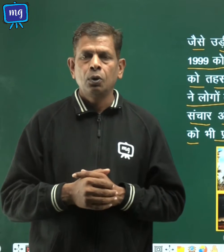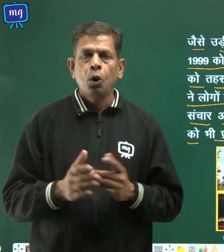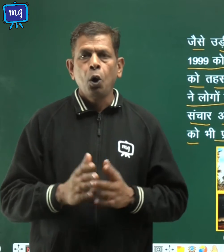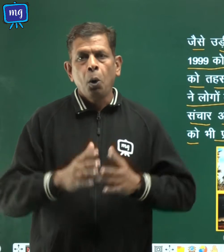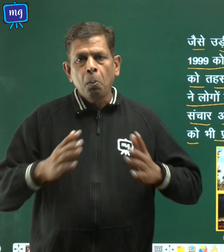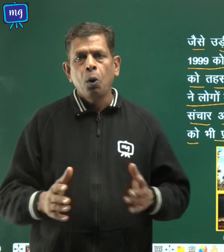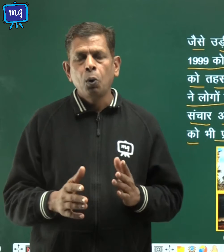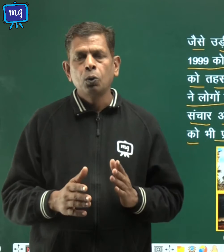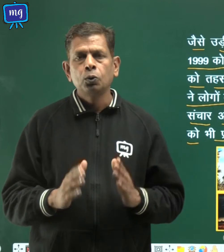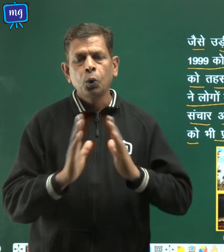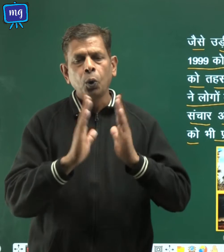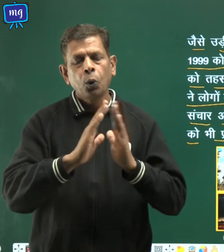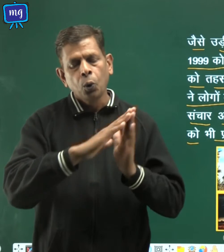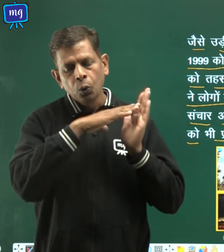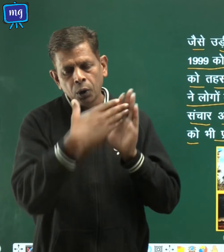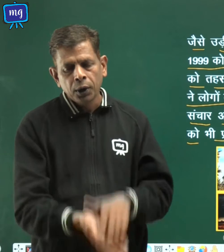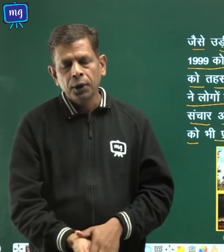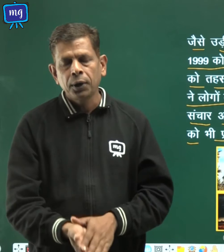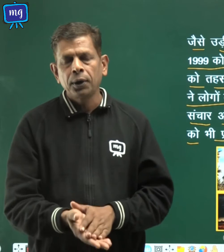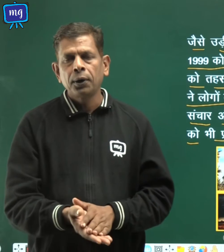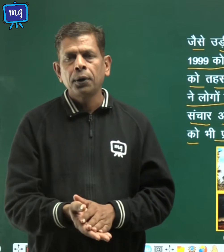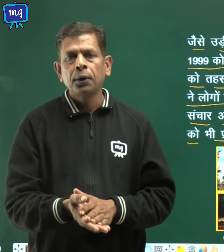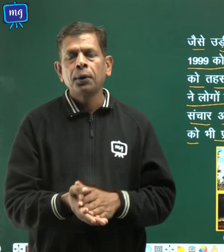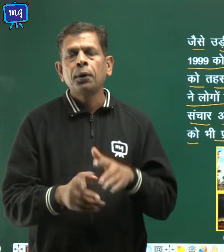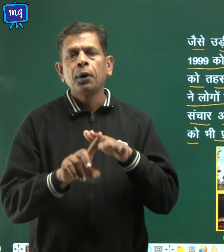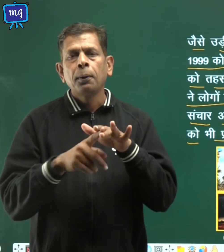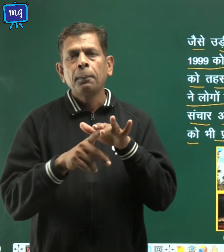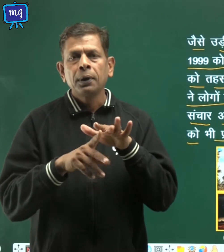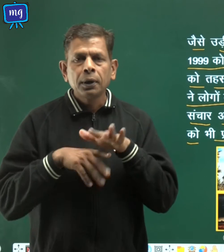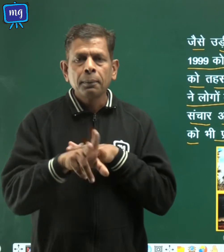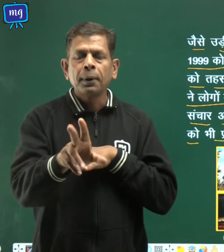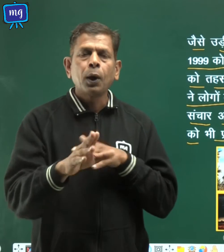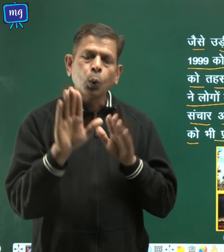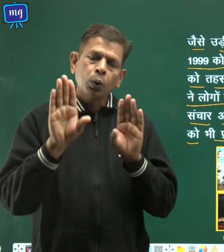बहुत से भवन गिर गए थे, बिजली सप्लाई रुक गई थी।